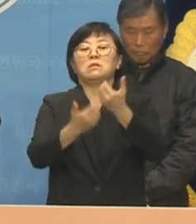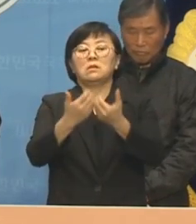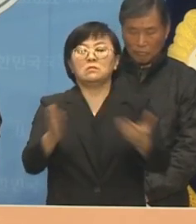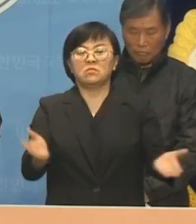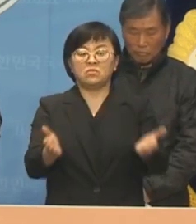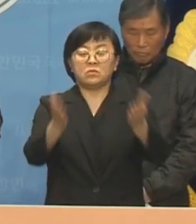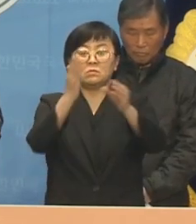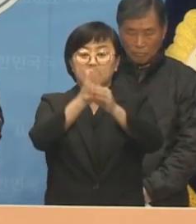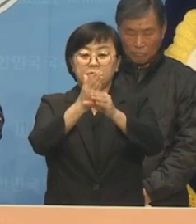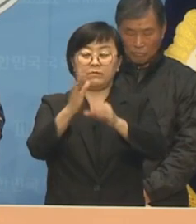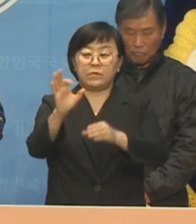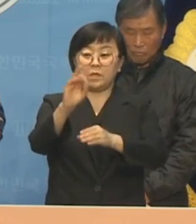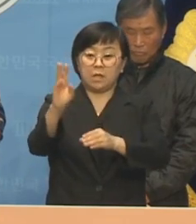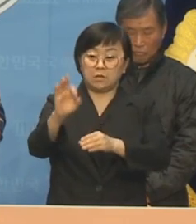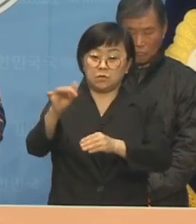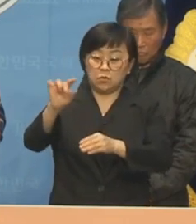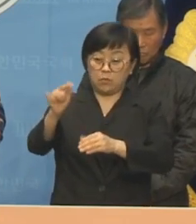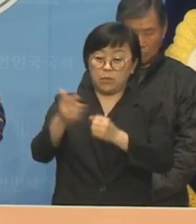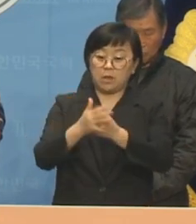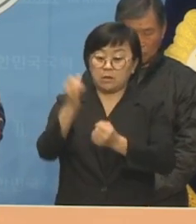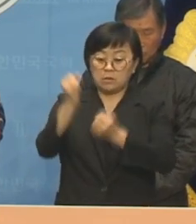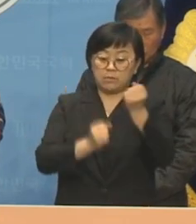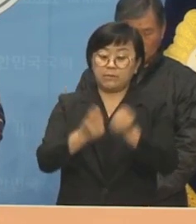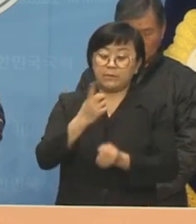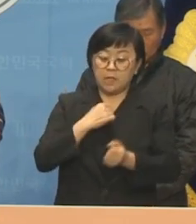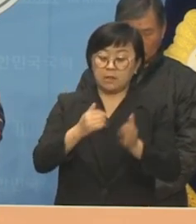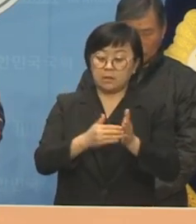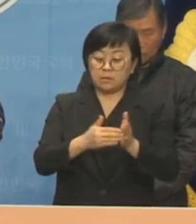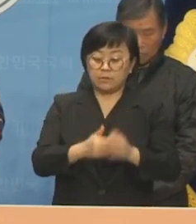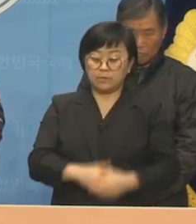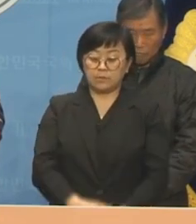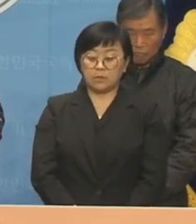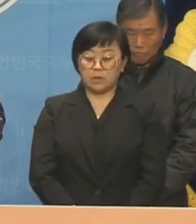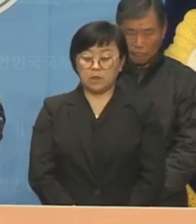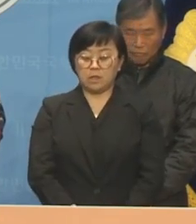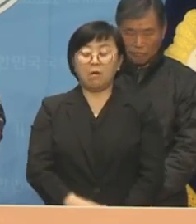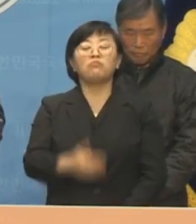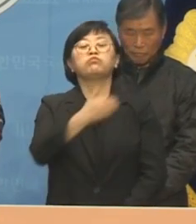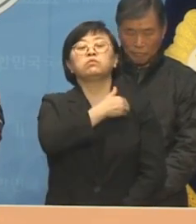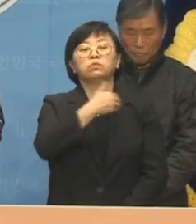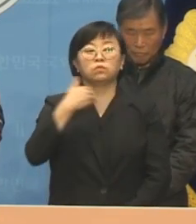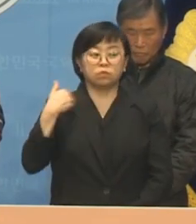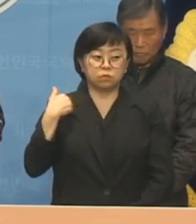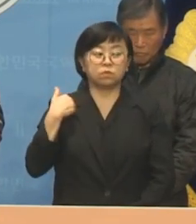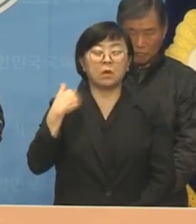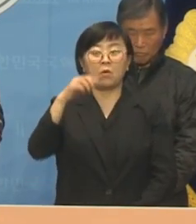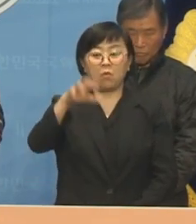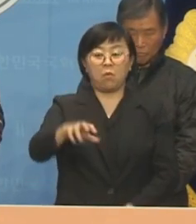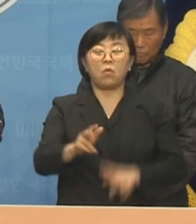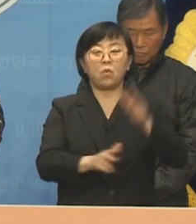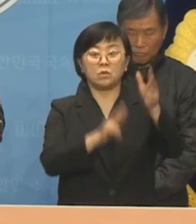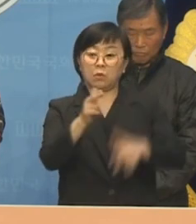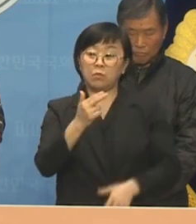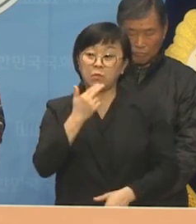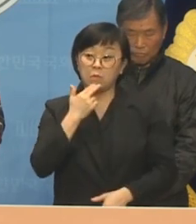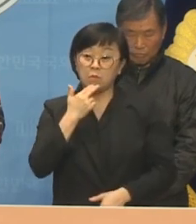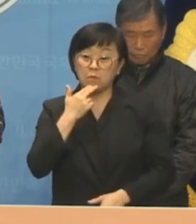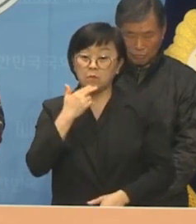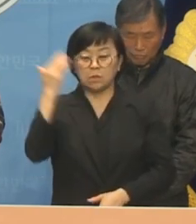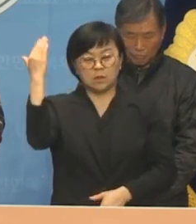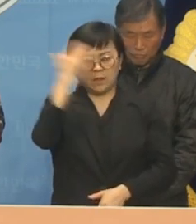있습니다. 양촌은 아까 앞에서 말했지만 풍족한 곳입니다. 공장 하나 없고